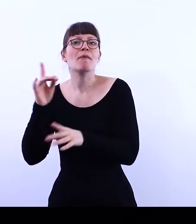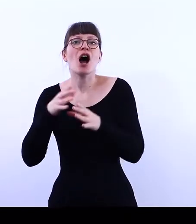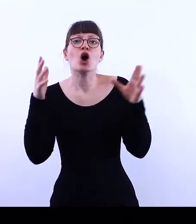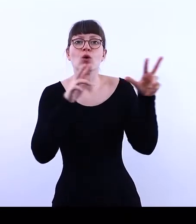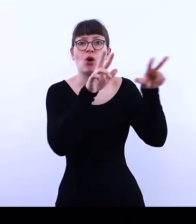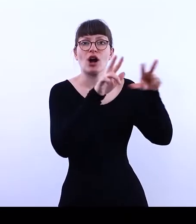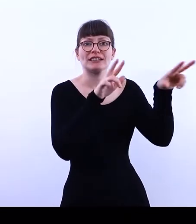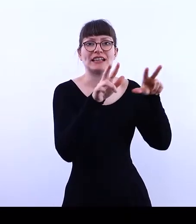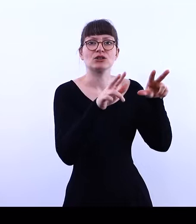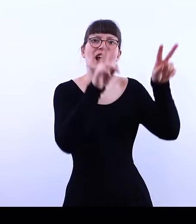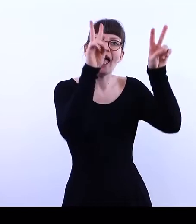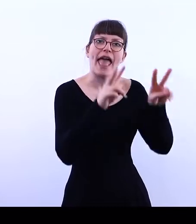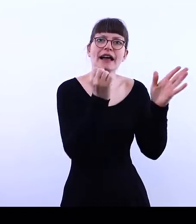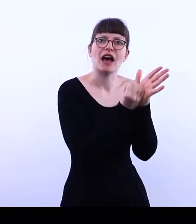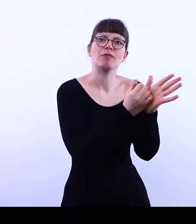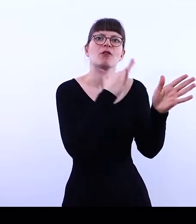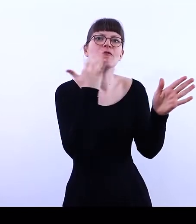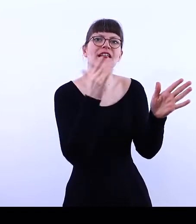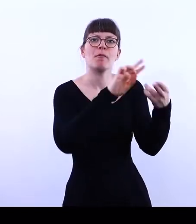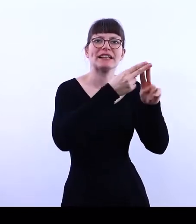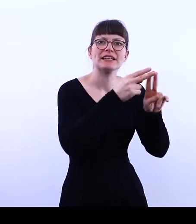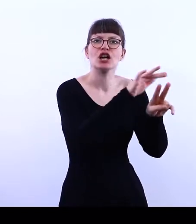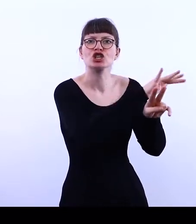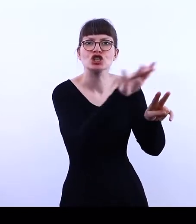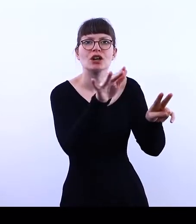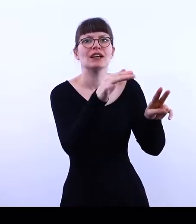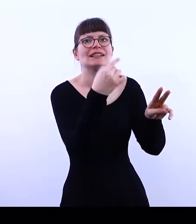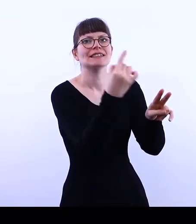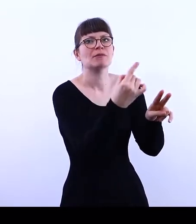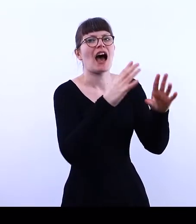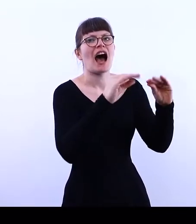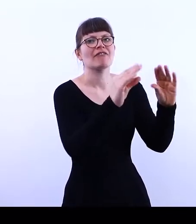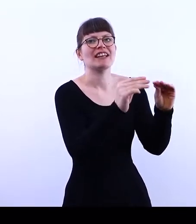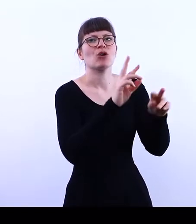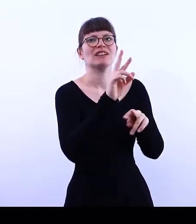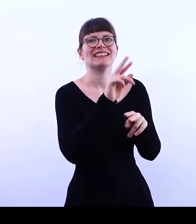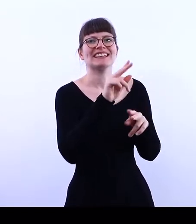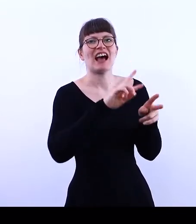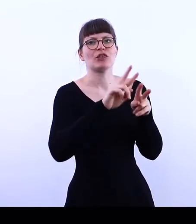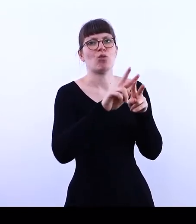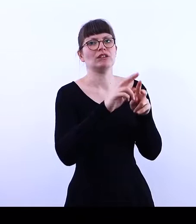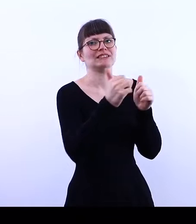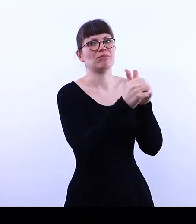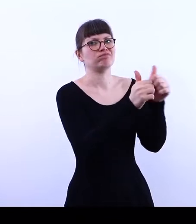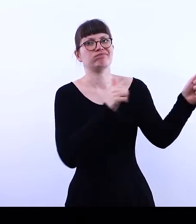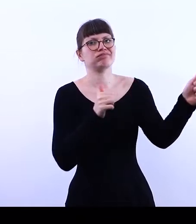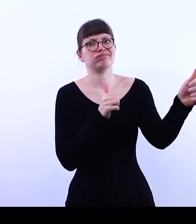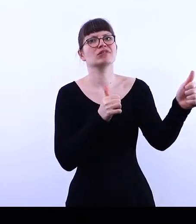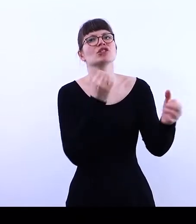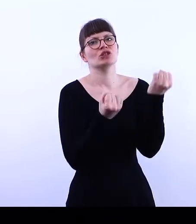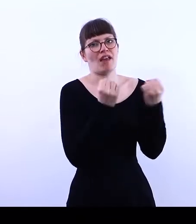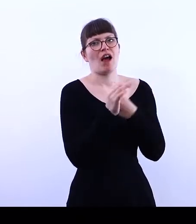sehr ehrenamtsreichen, Mitgliederstarken Organisationen, die tun sich in der Anwendung dieser digitalen Tools eben noch schwer,